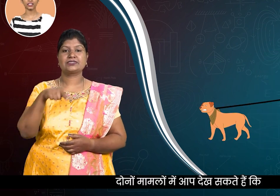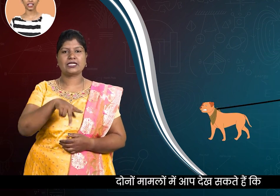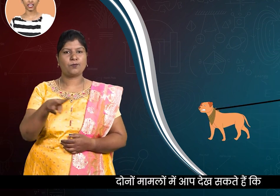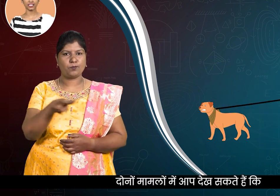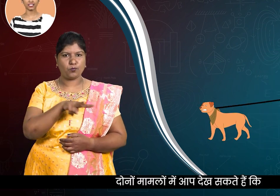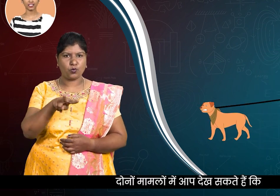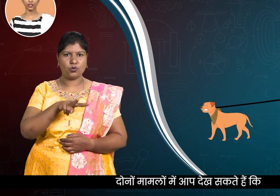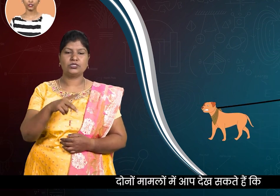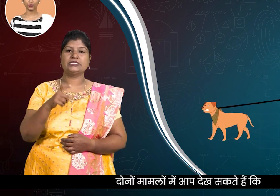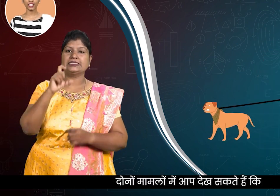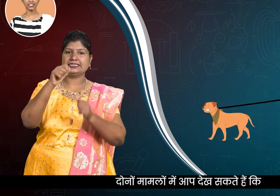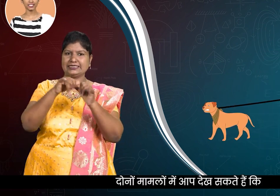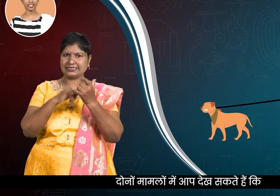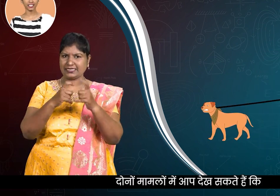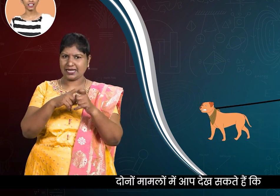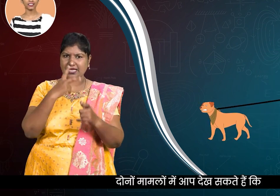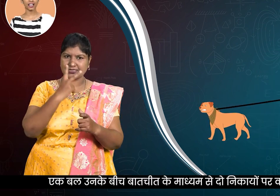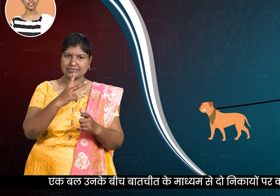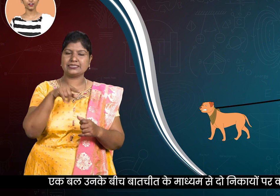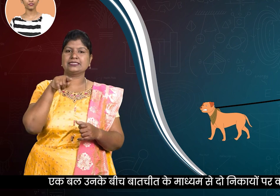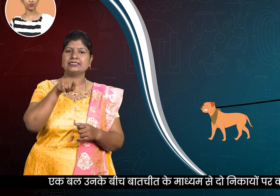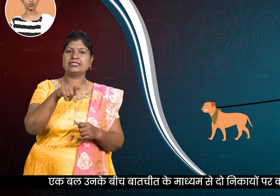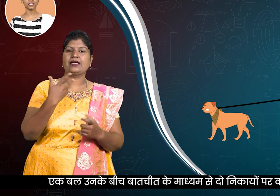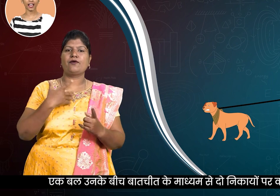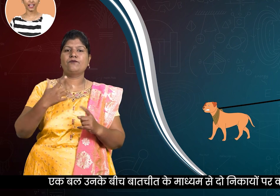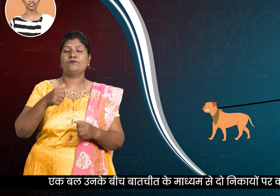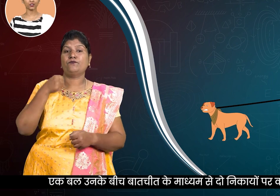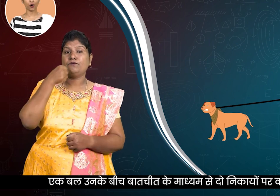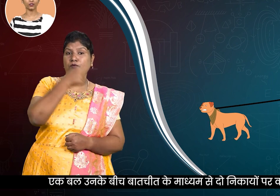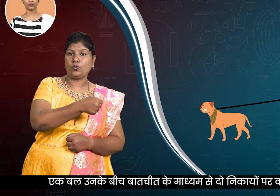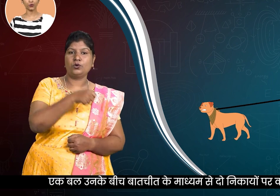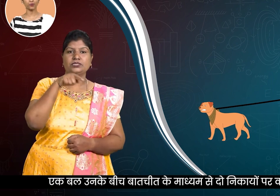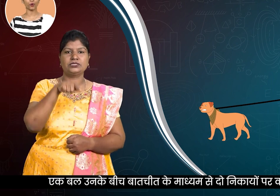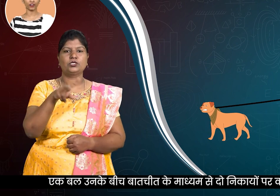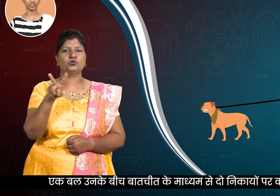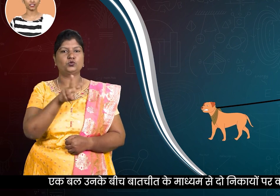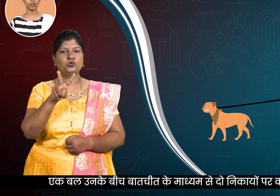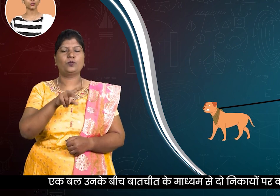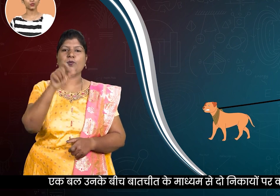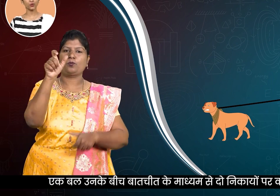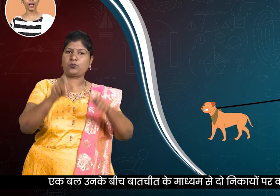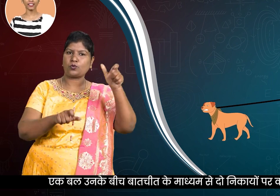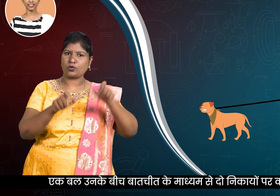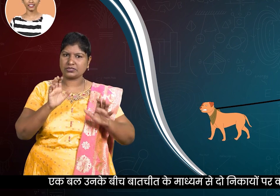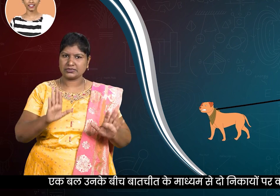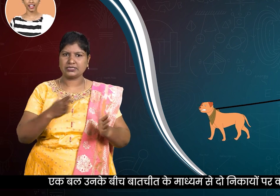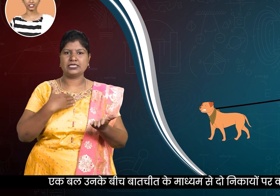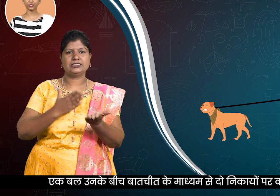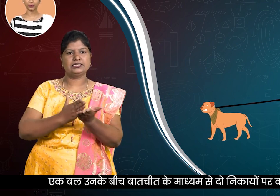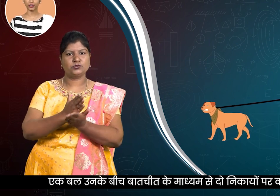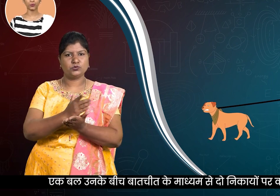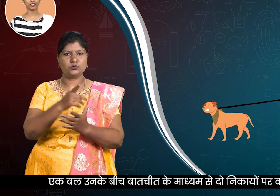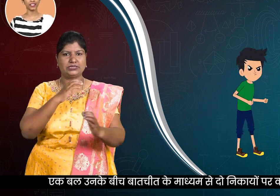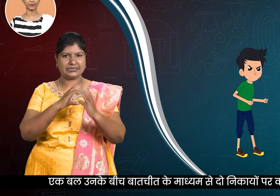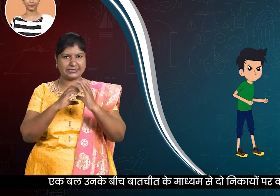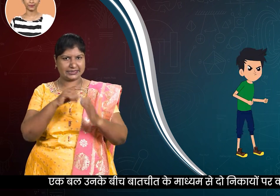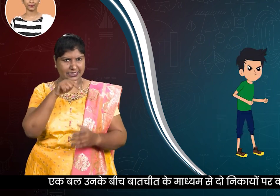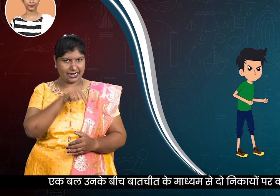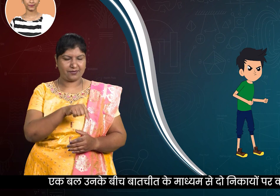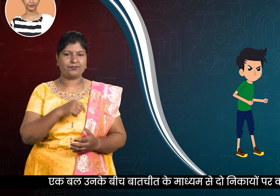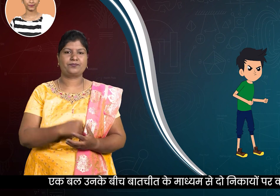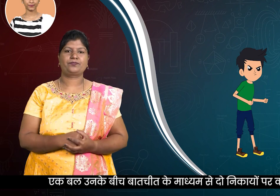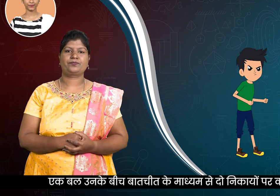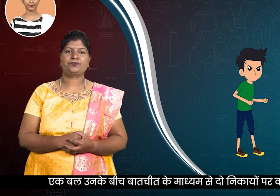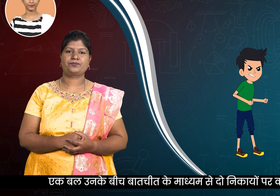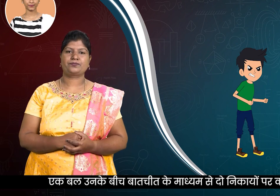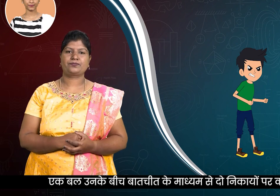दोनों मामलों में आप देख सकते हैं कि एक बल उनके बीच बातचीत के माध्यम से दो निकायों पर कार्य